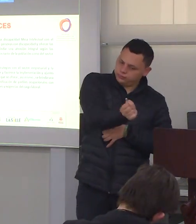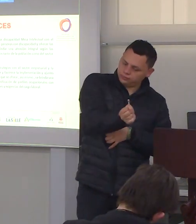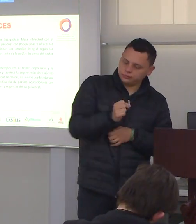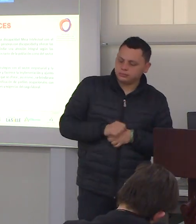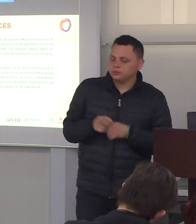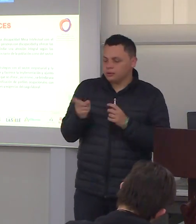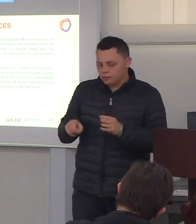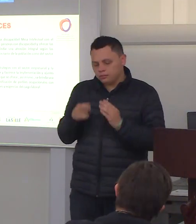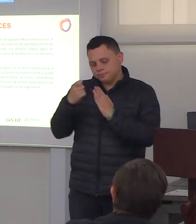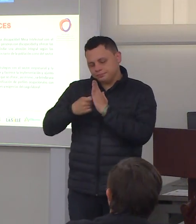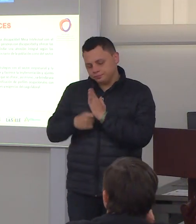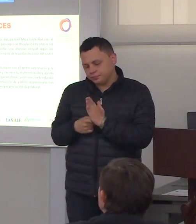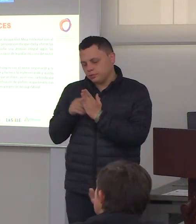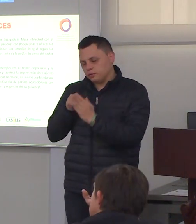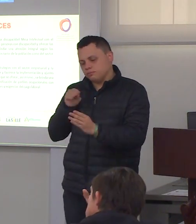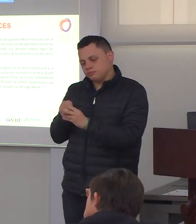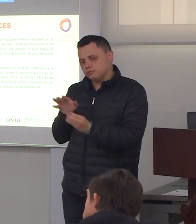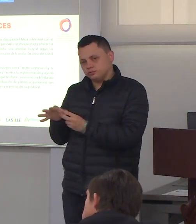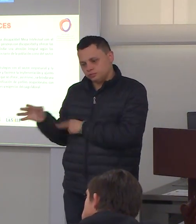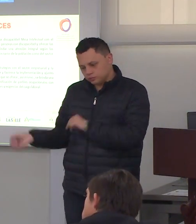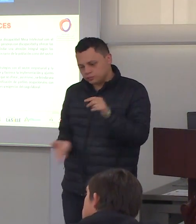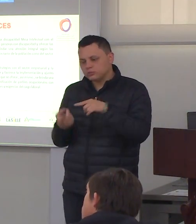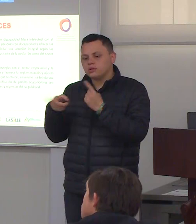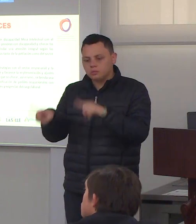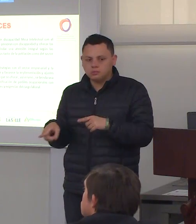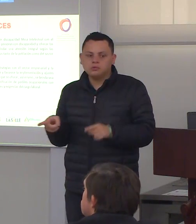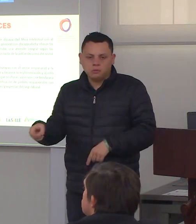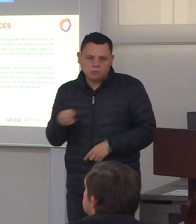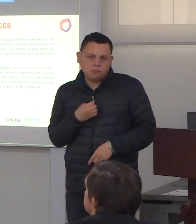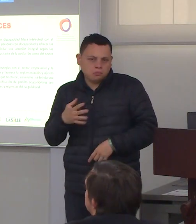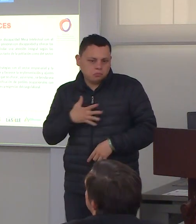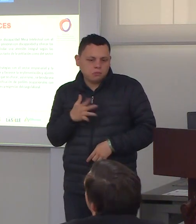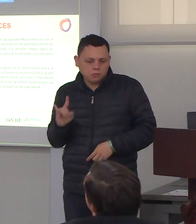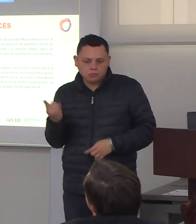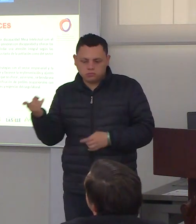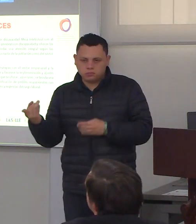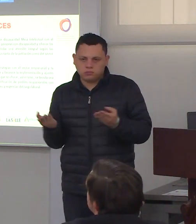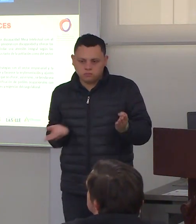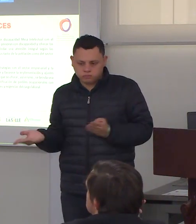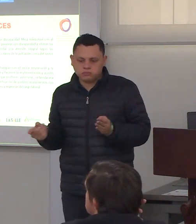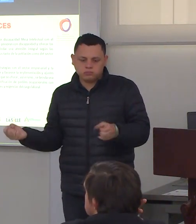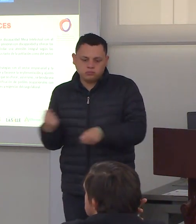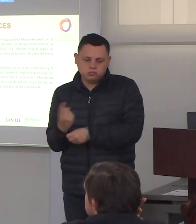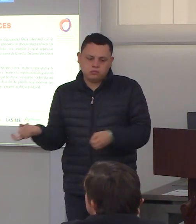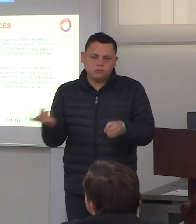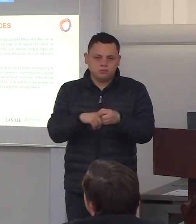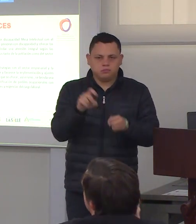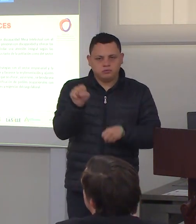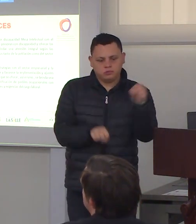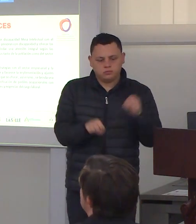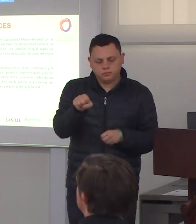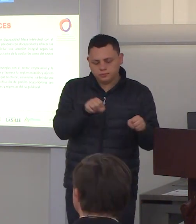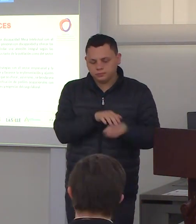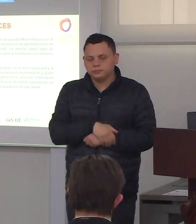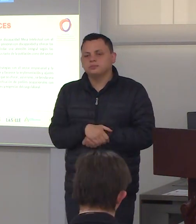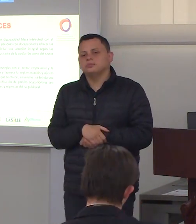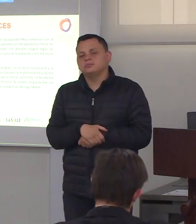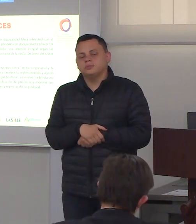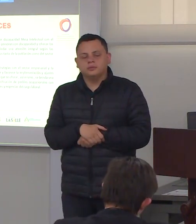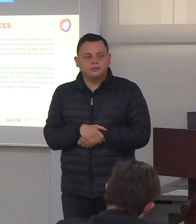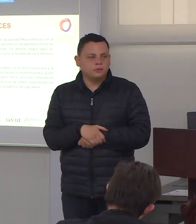garantizan los ajustes razonables y tenemos una oportunidad en el mercado laboral. Lo mismo sucede